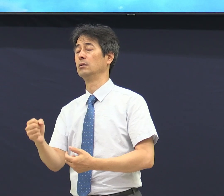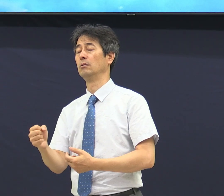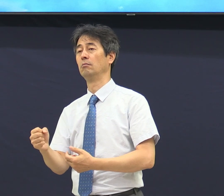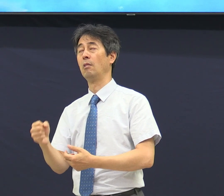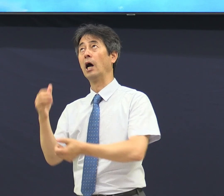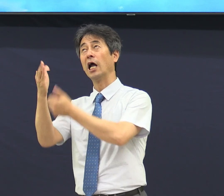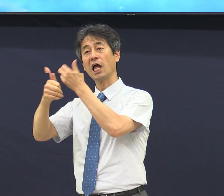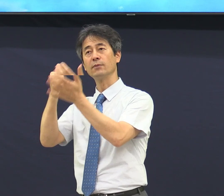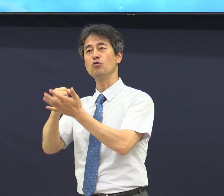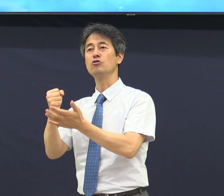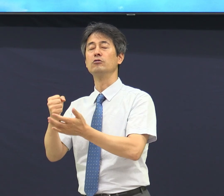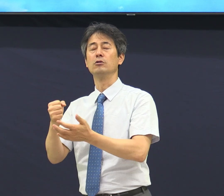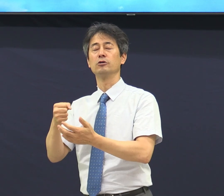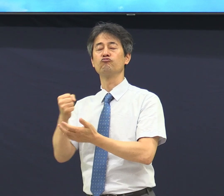한다면